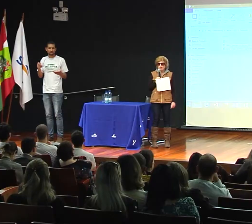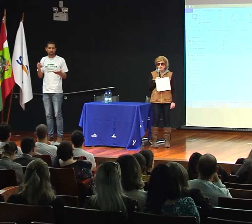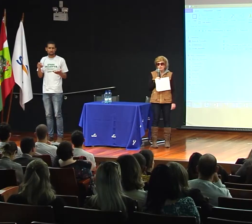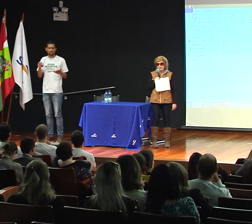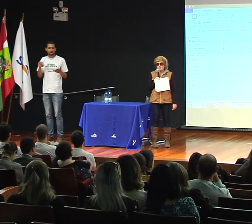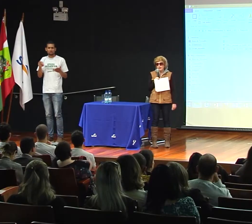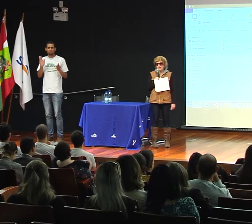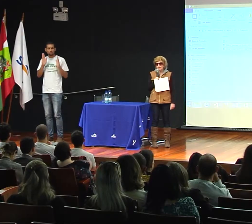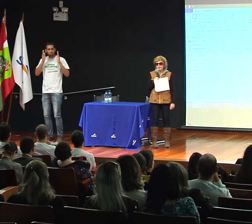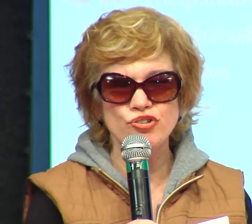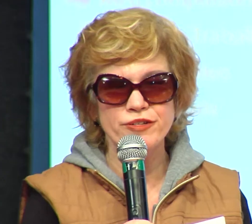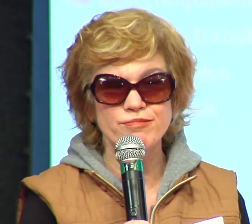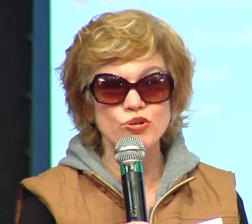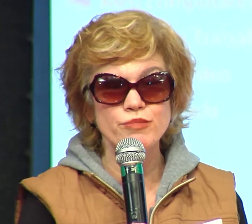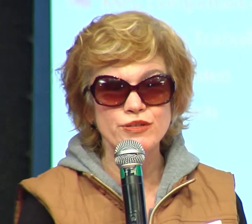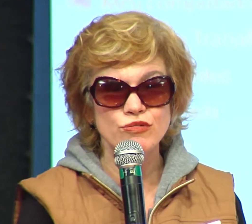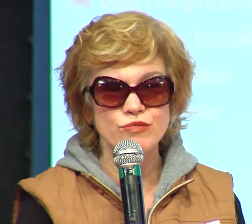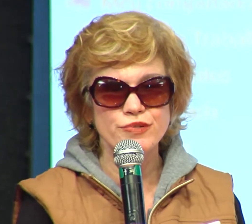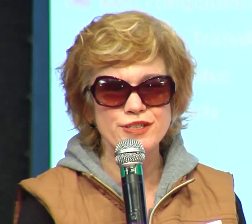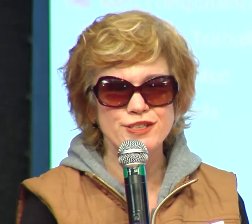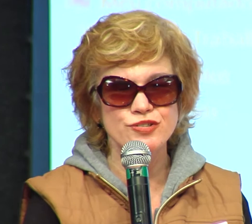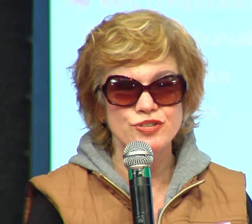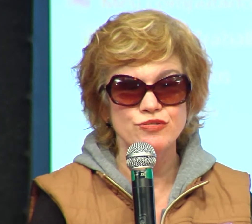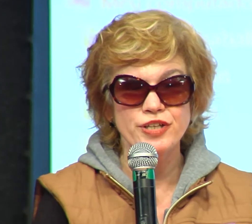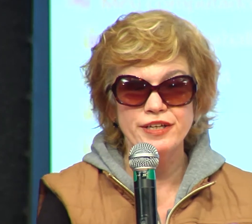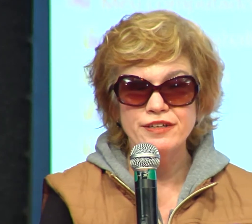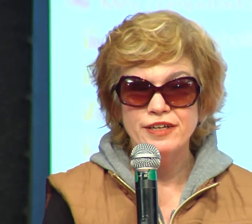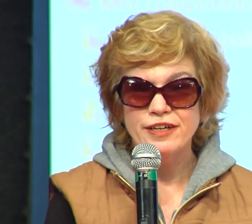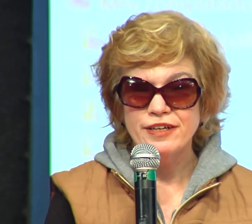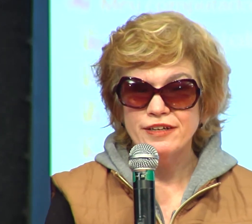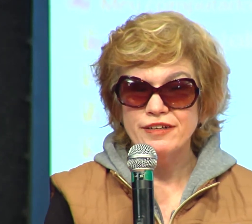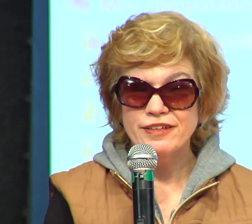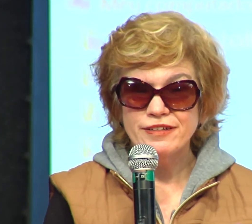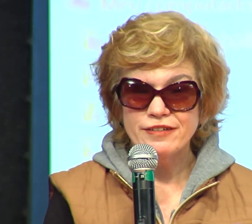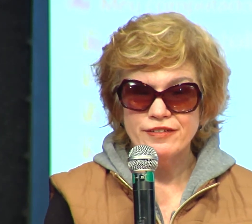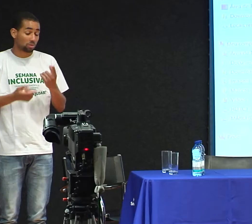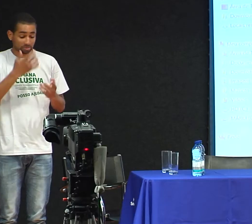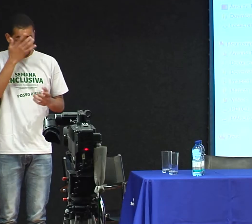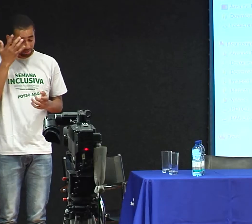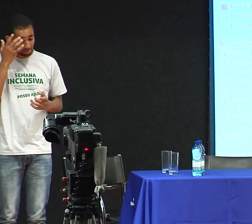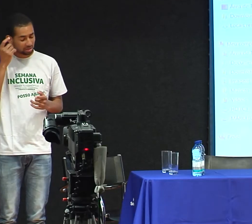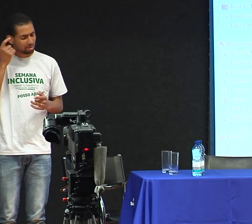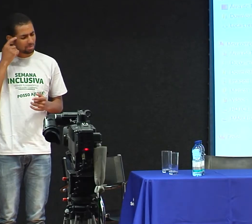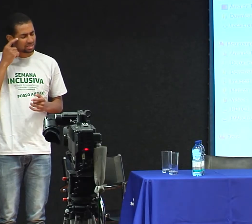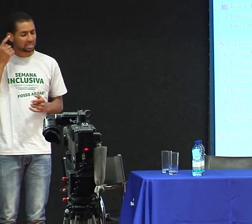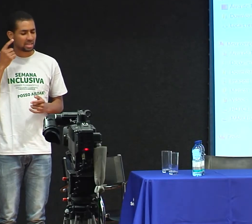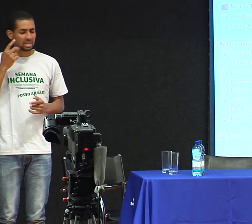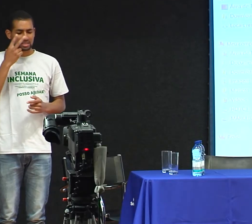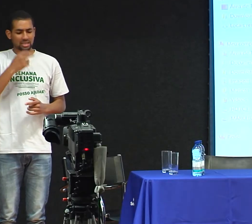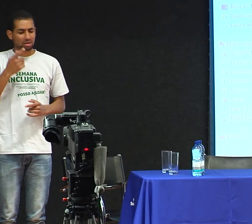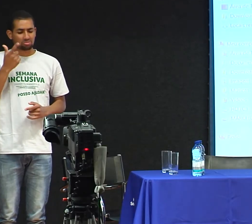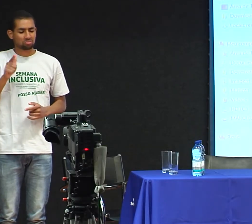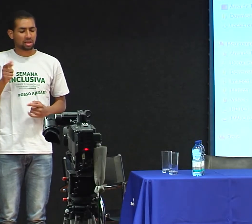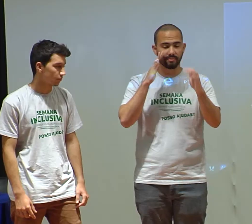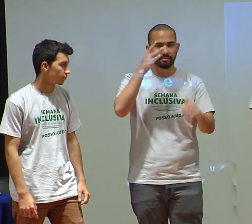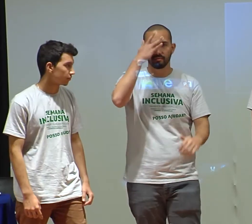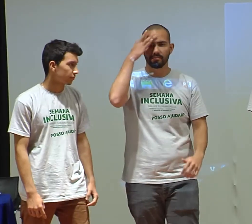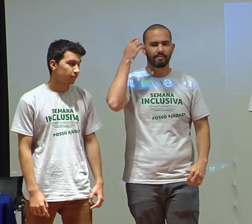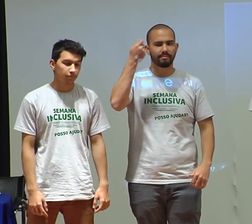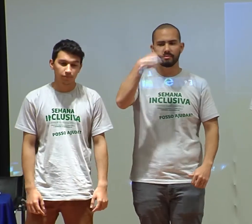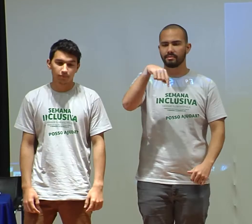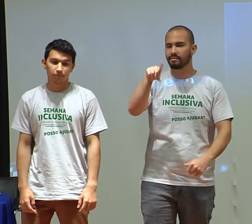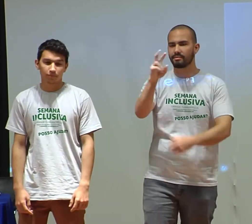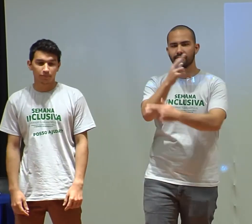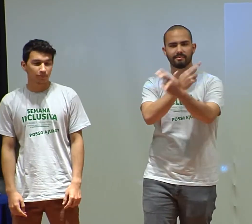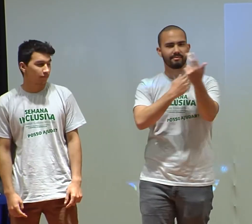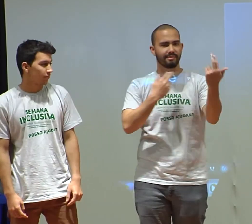Cada painel abordou casos específicos direcionados a pessoas cegas, surdas e com deficiência física. Os